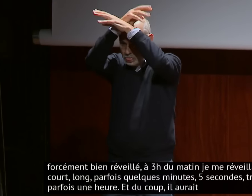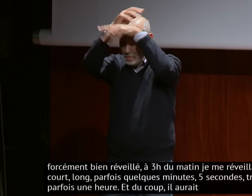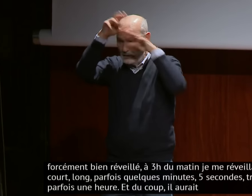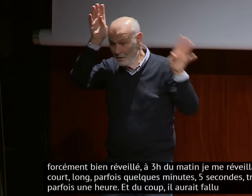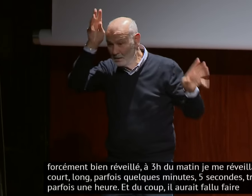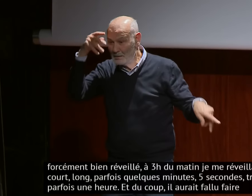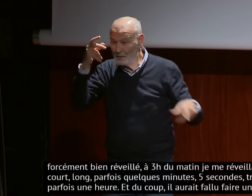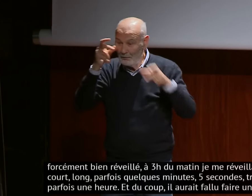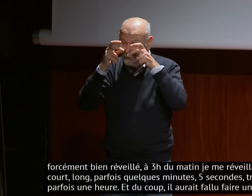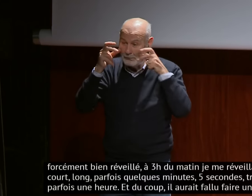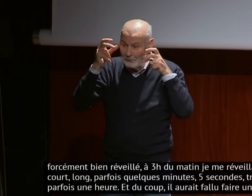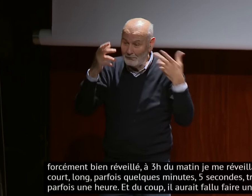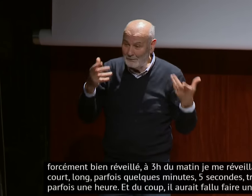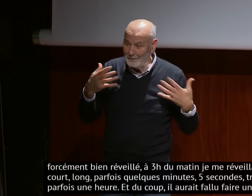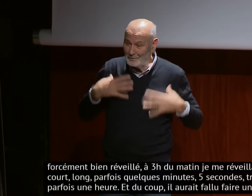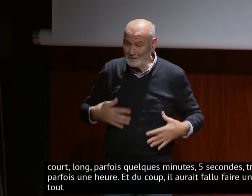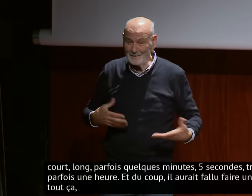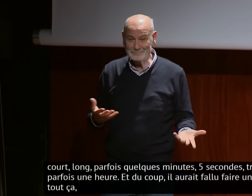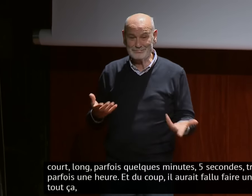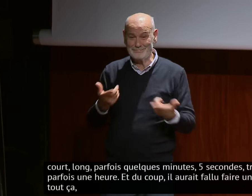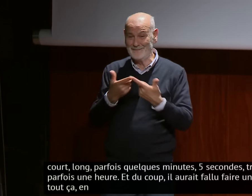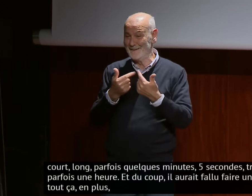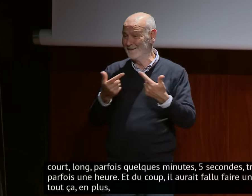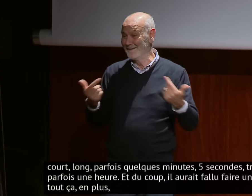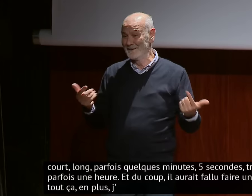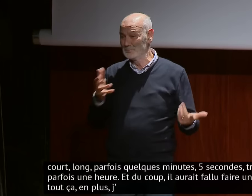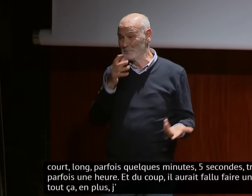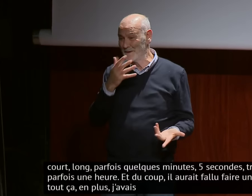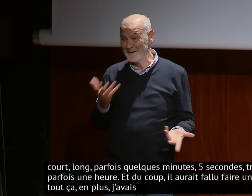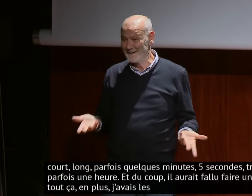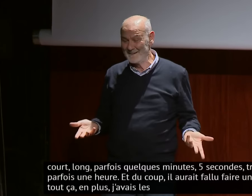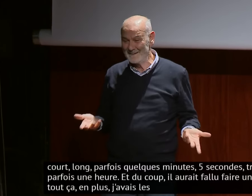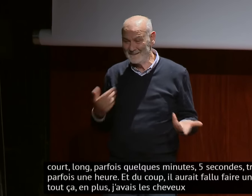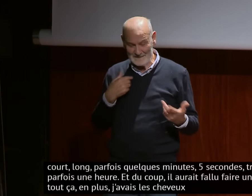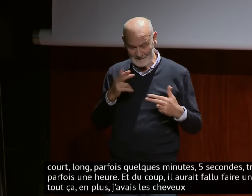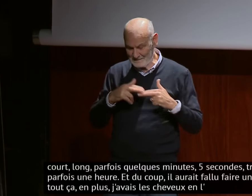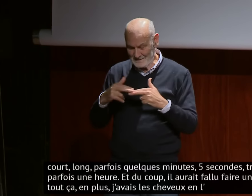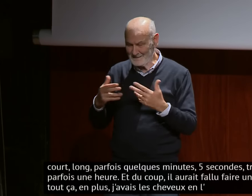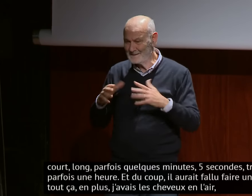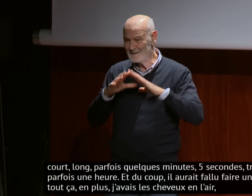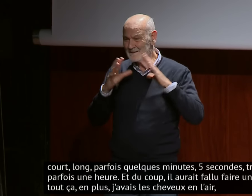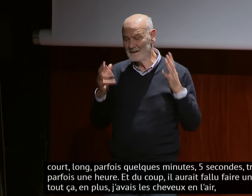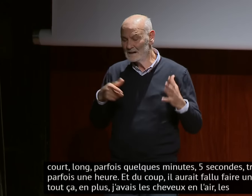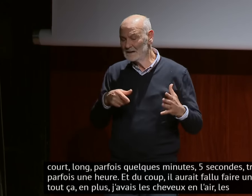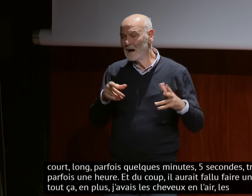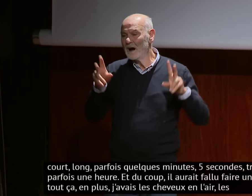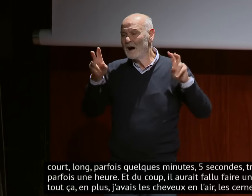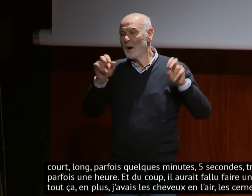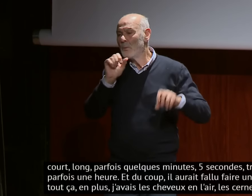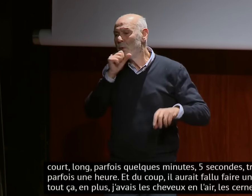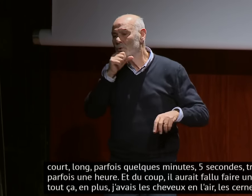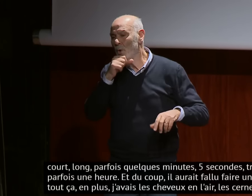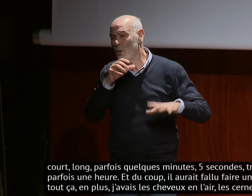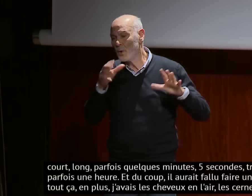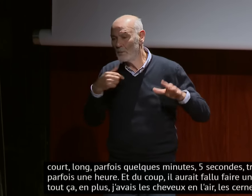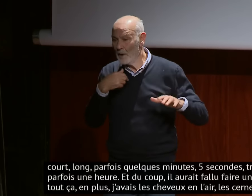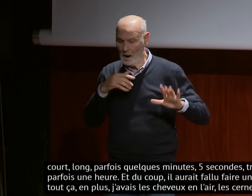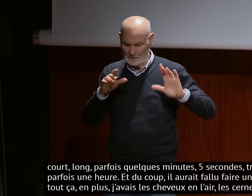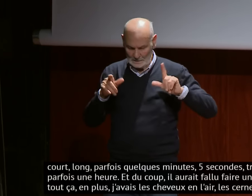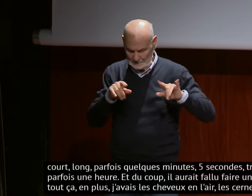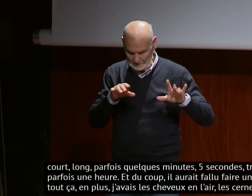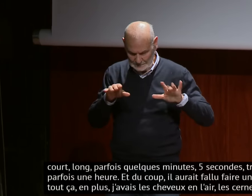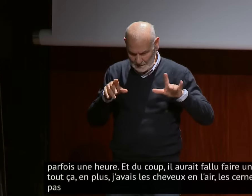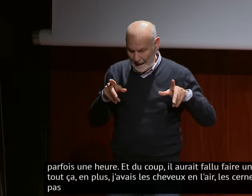j'étais habillée, les cheveux en l'air, des cernes. Enfin, j'étais pas du tout. C'était pas du tout filmé